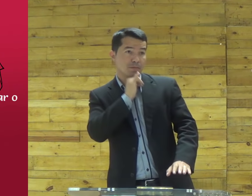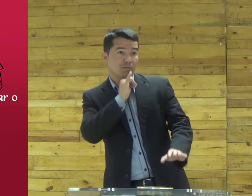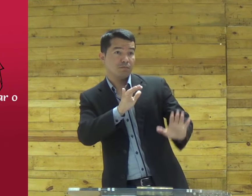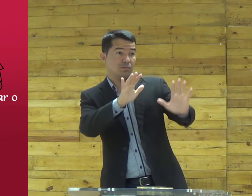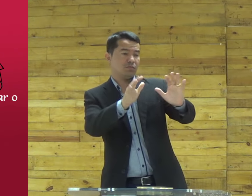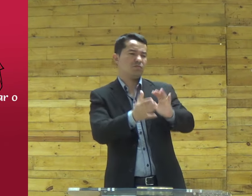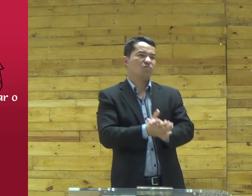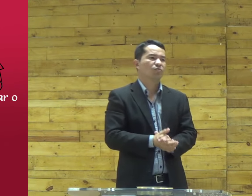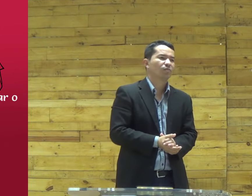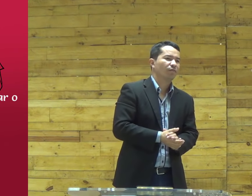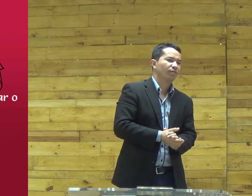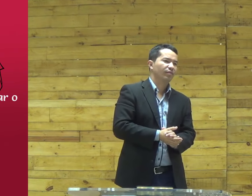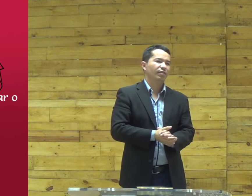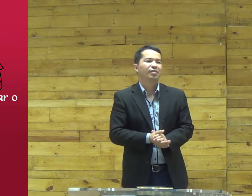Respeitar o surdo. Por